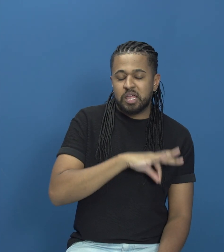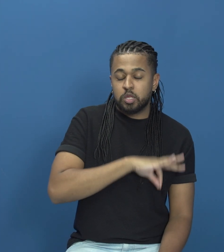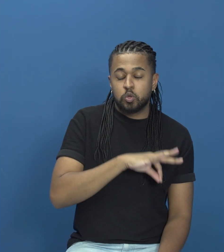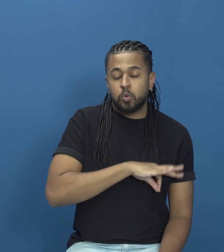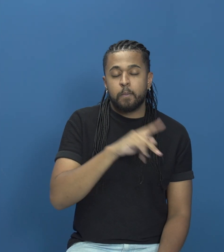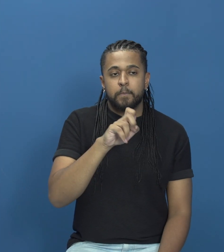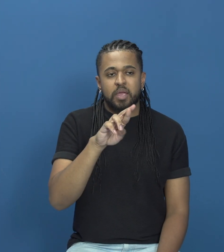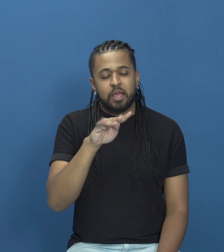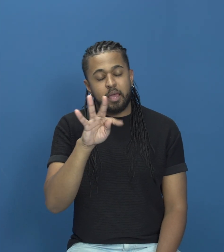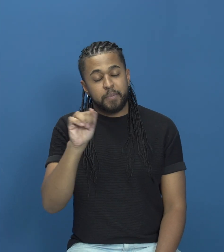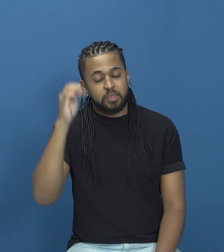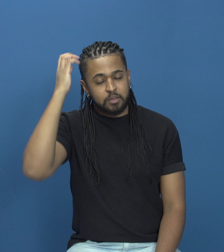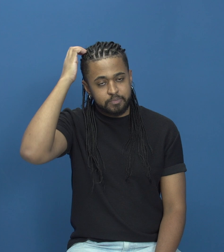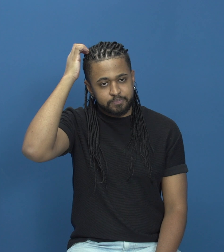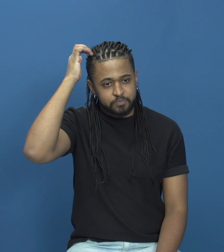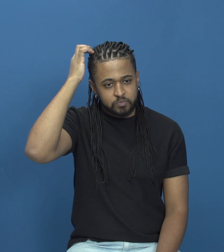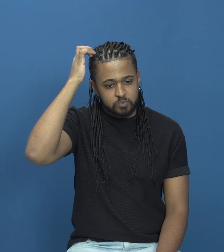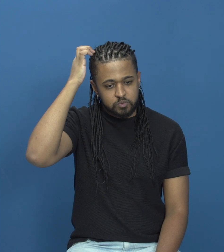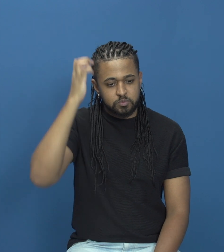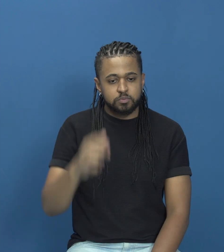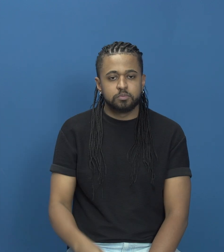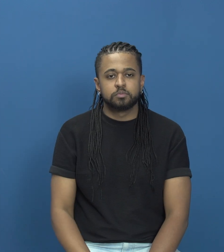mínimo per capita.